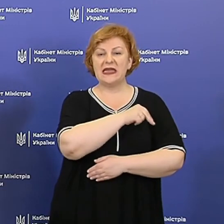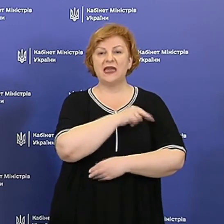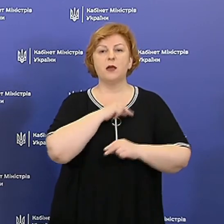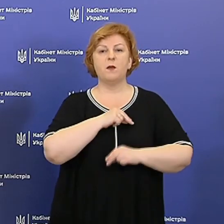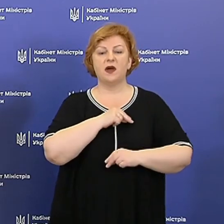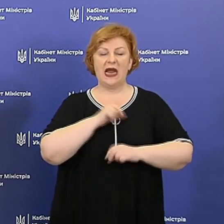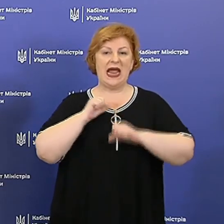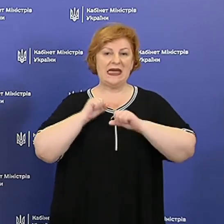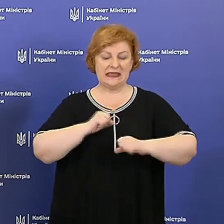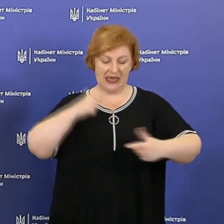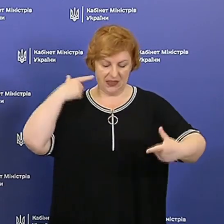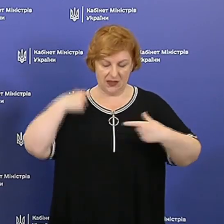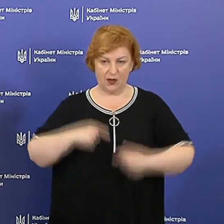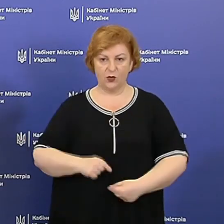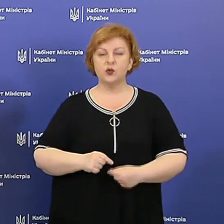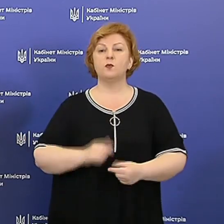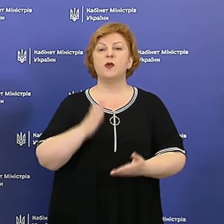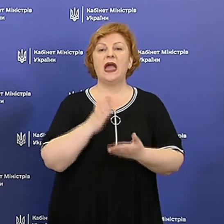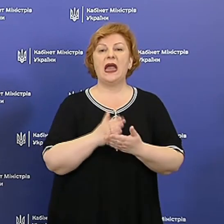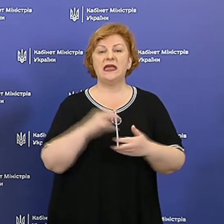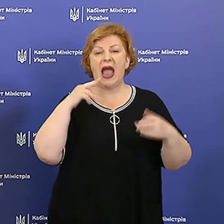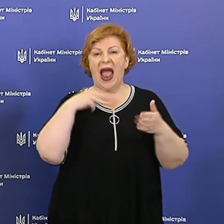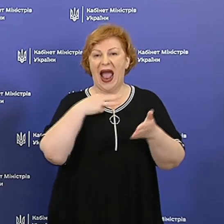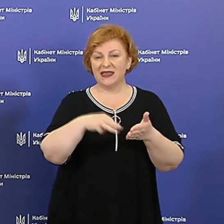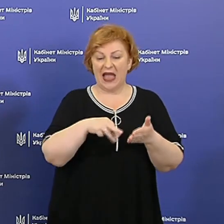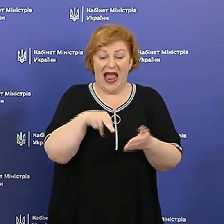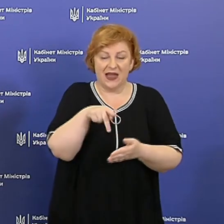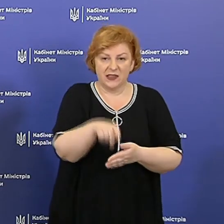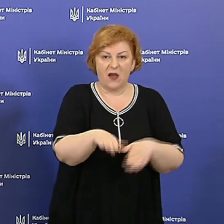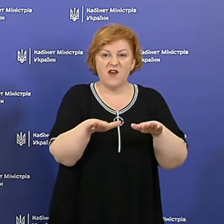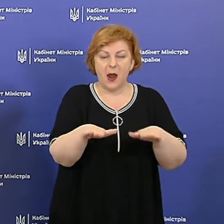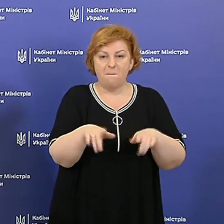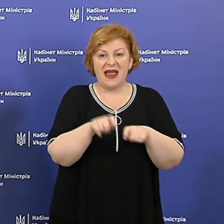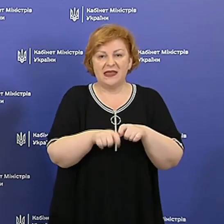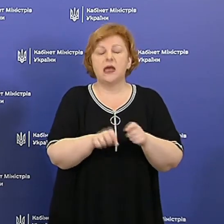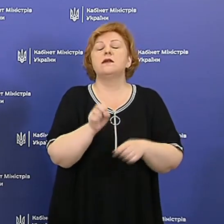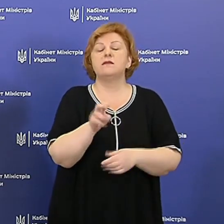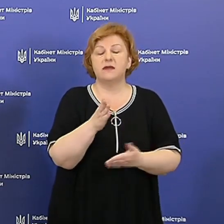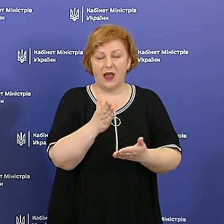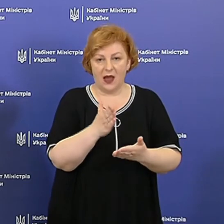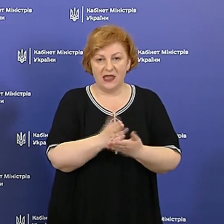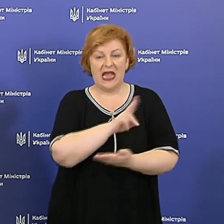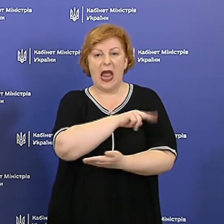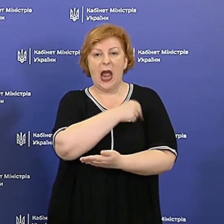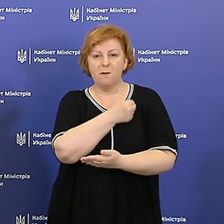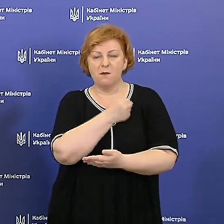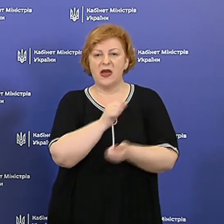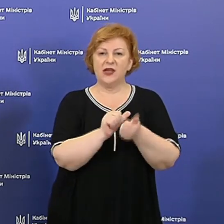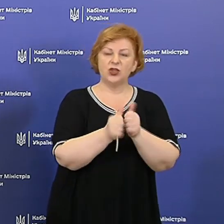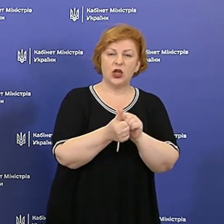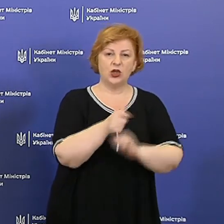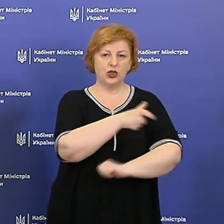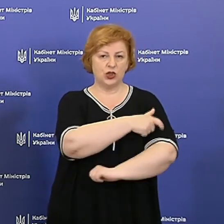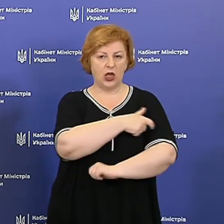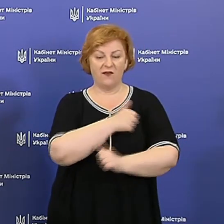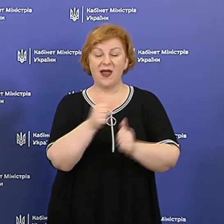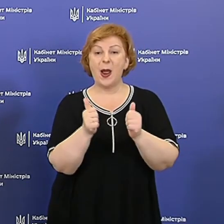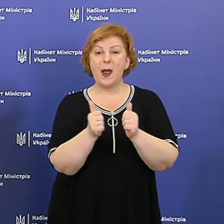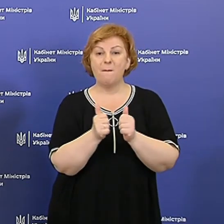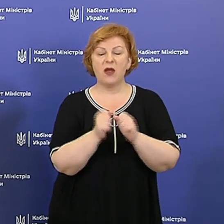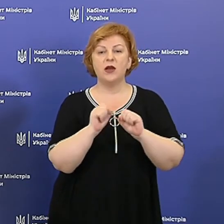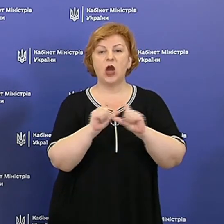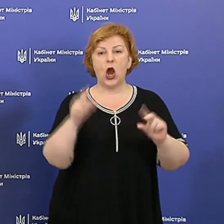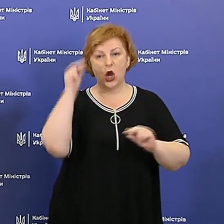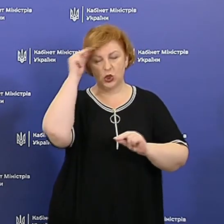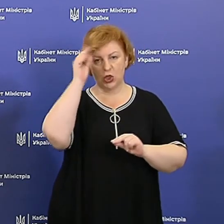костюми є, антисептики в закладах, в пунктах тестування наявні, медичне чергування біля